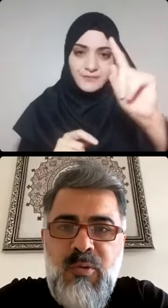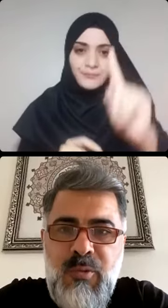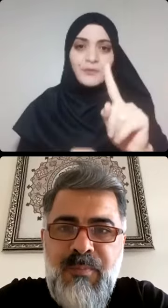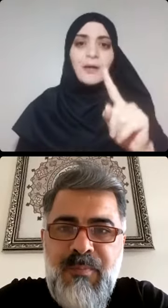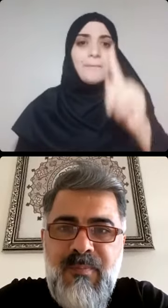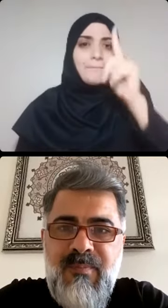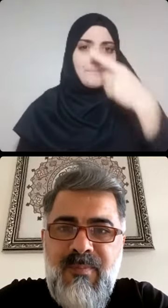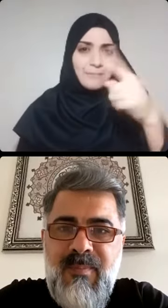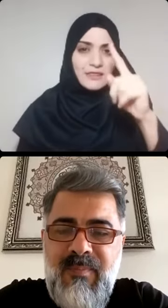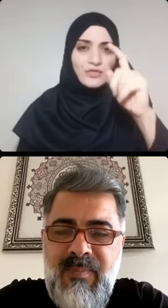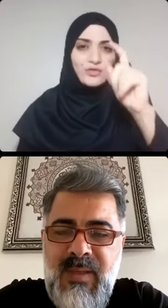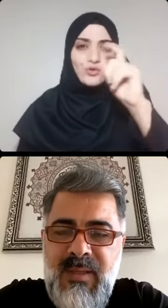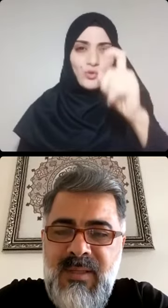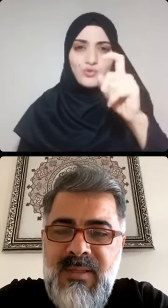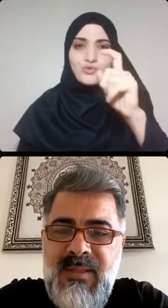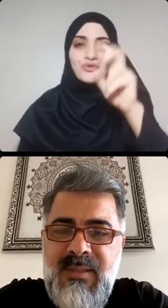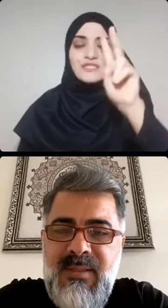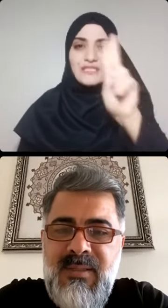Kastamonu